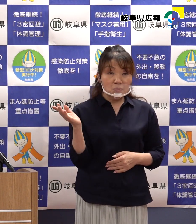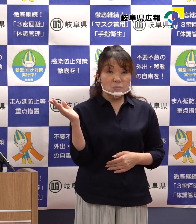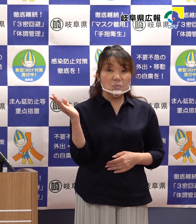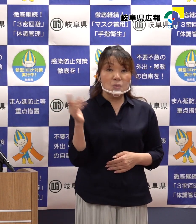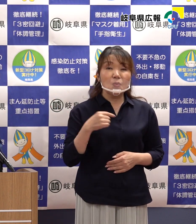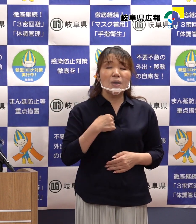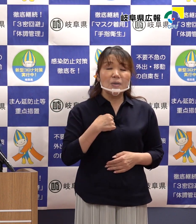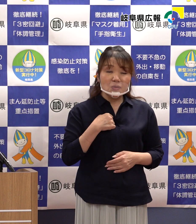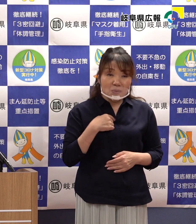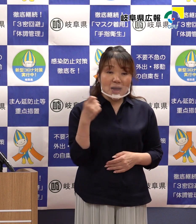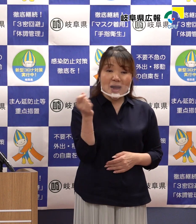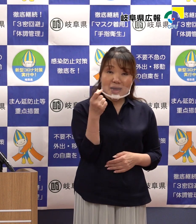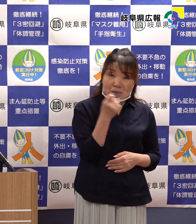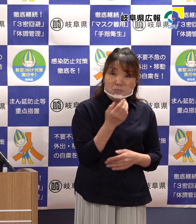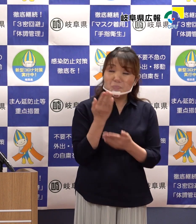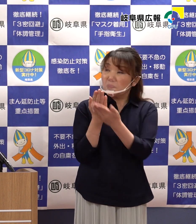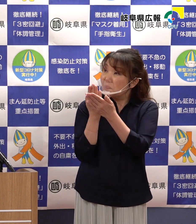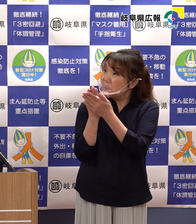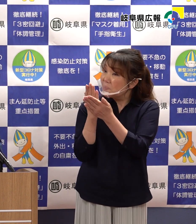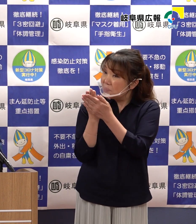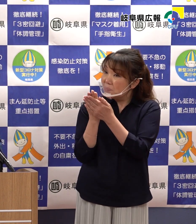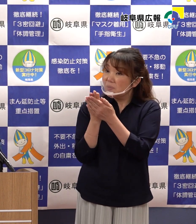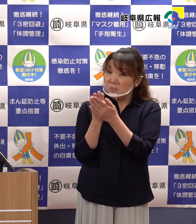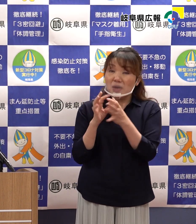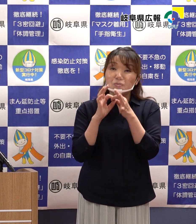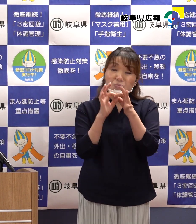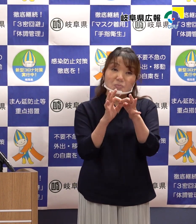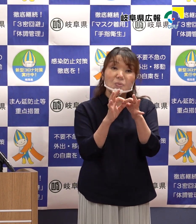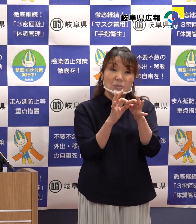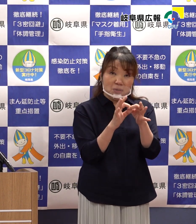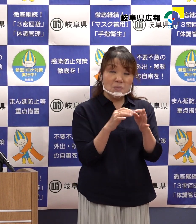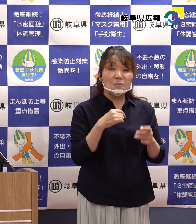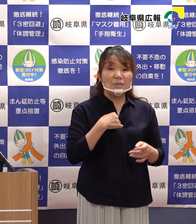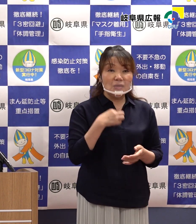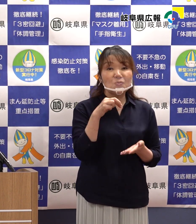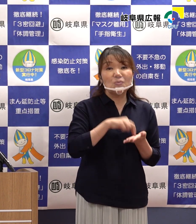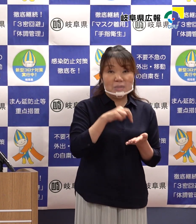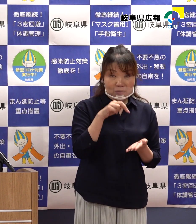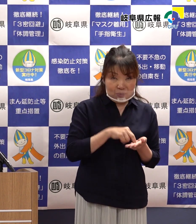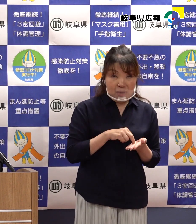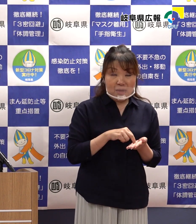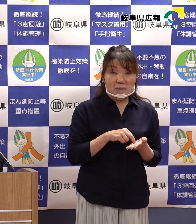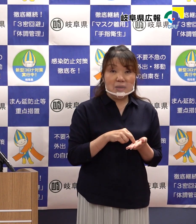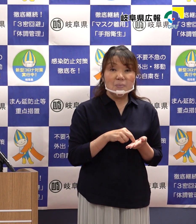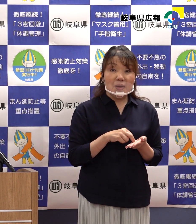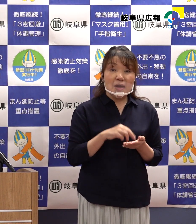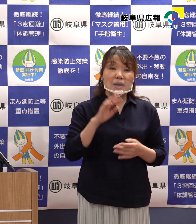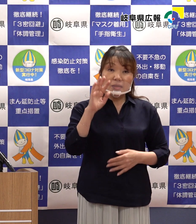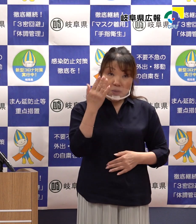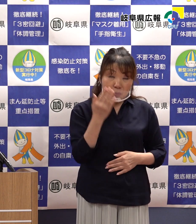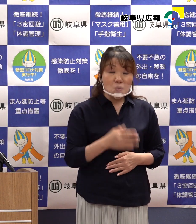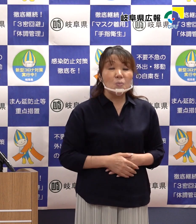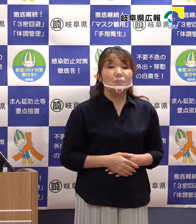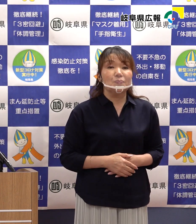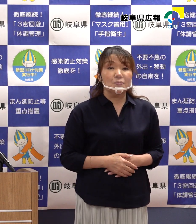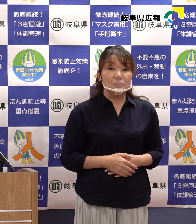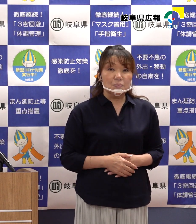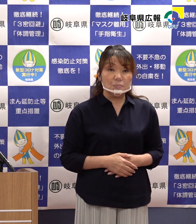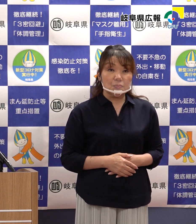やっていただきたいという立場はずっと言い続けてきたわけでありまして、それは私どもの立場です。で、しかし、